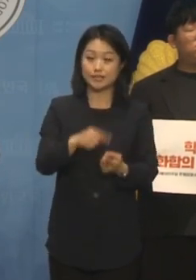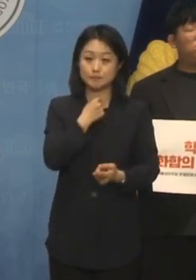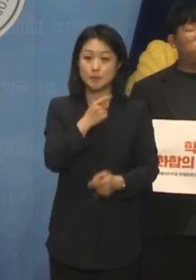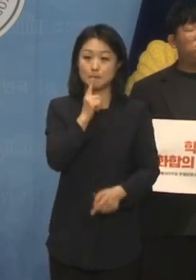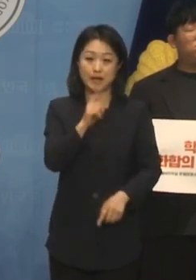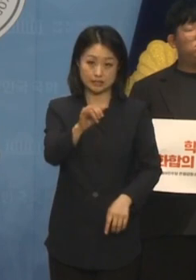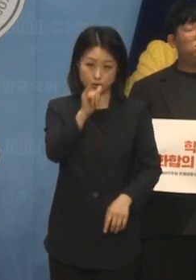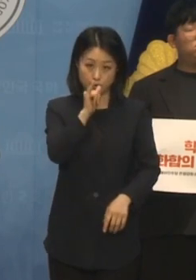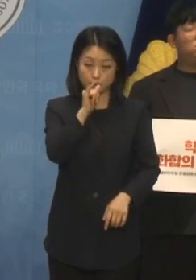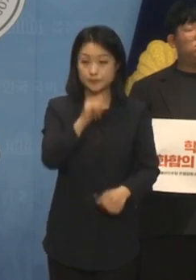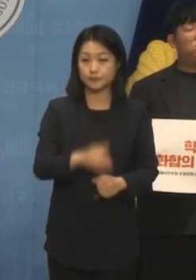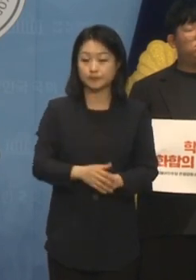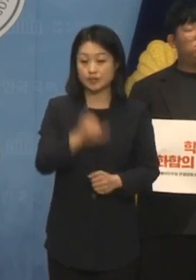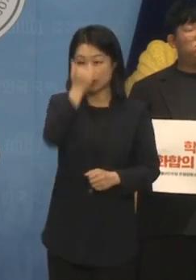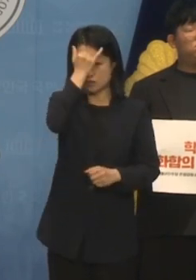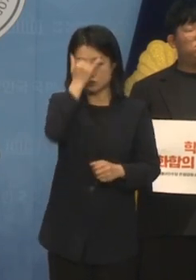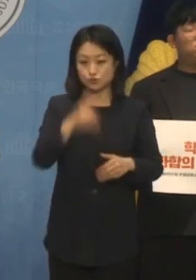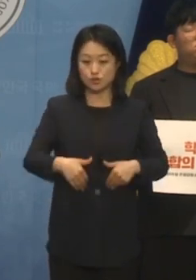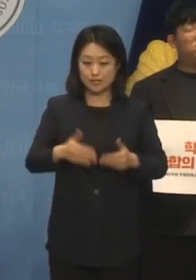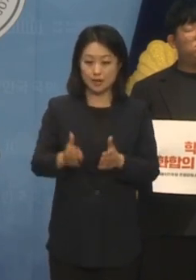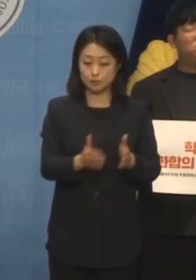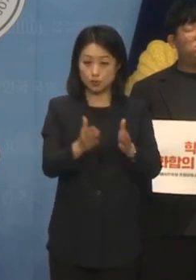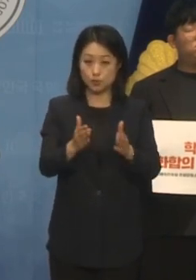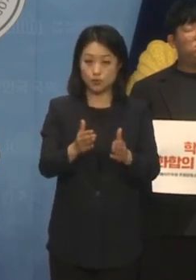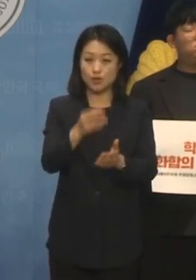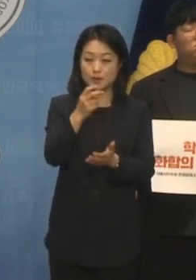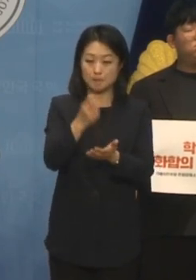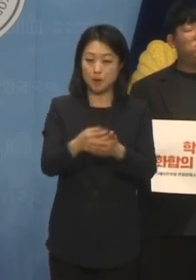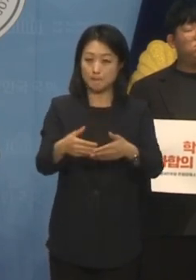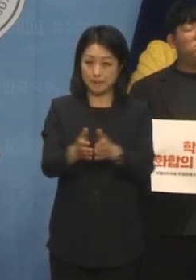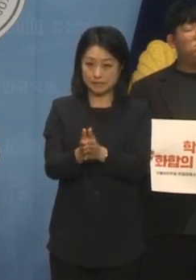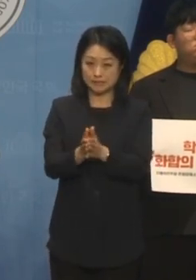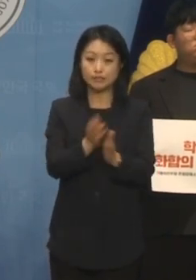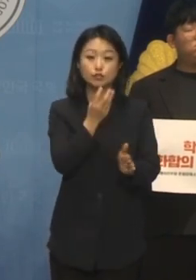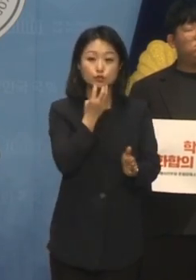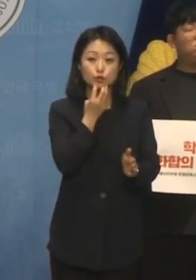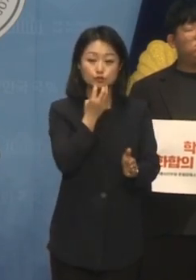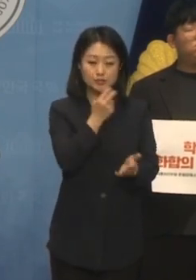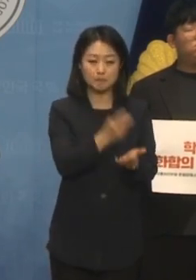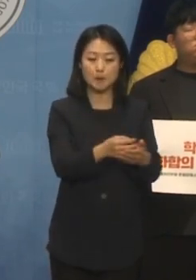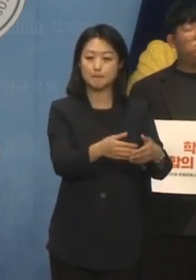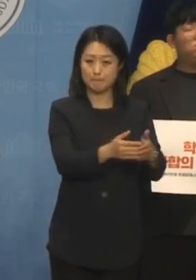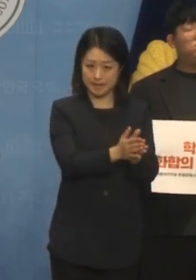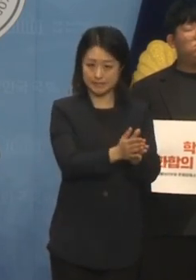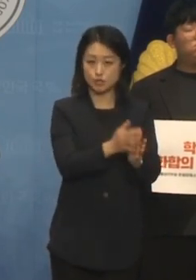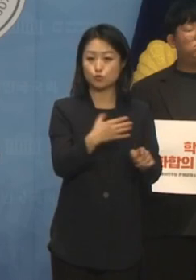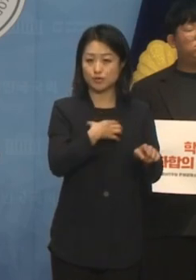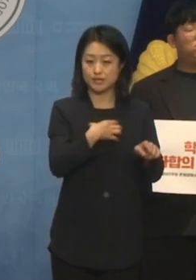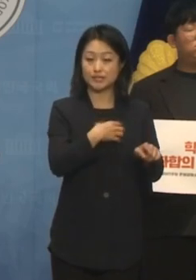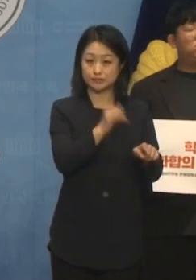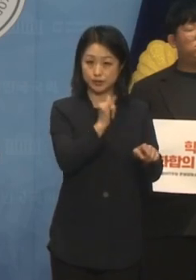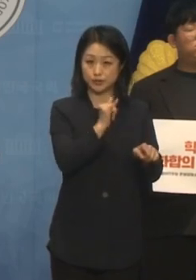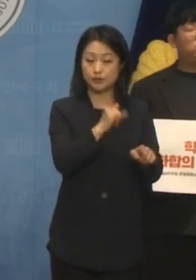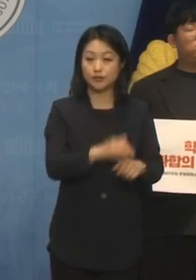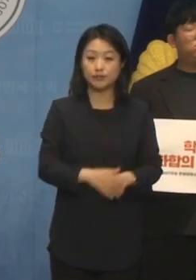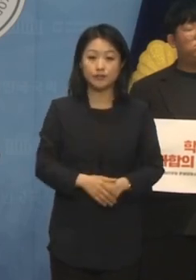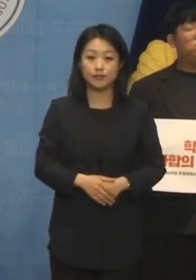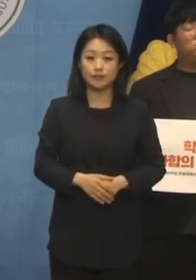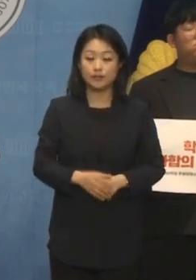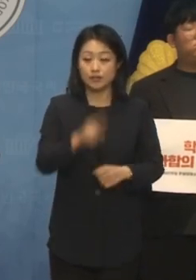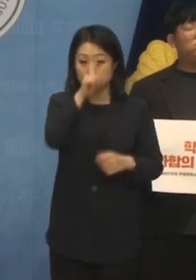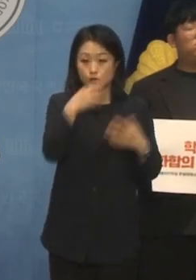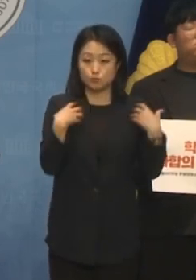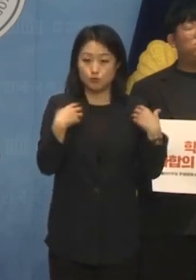나왔습니다. 충청남도의 학생인권조례 폐지에 이어 서울시도 학생인권조례가 폐지될 위기에 처했습니다.